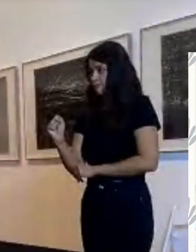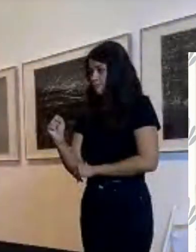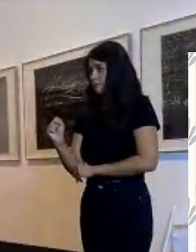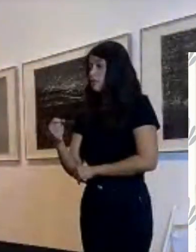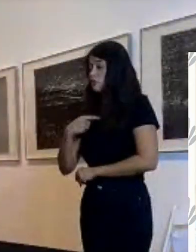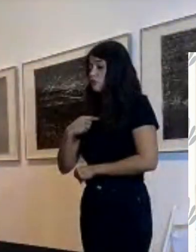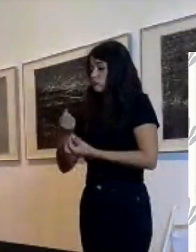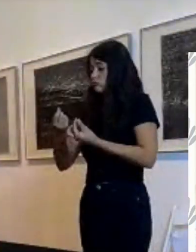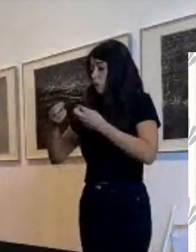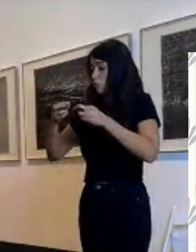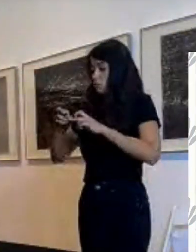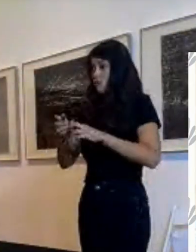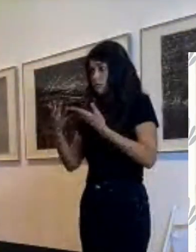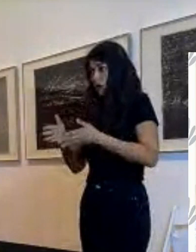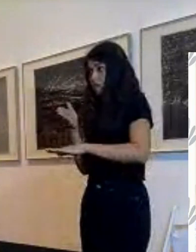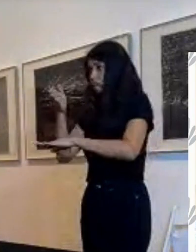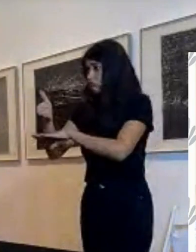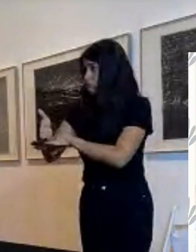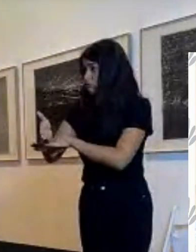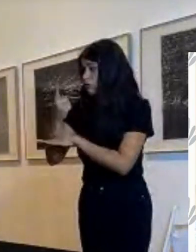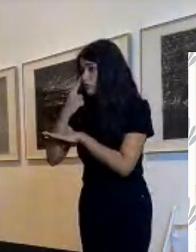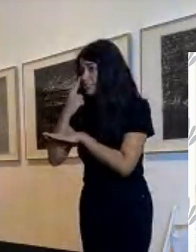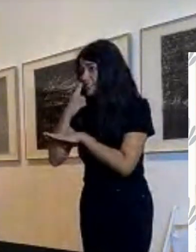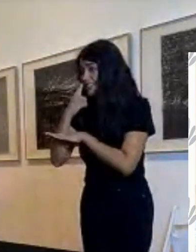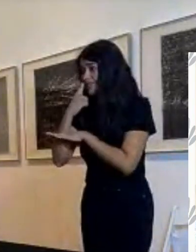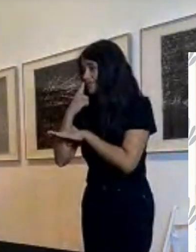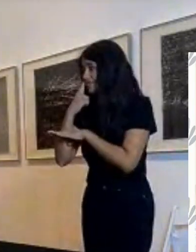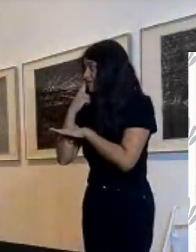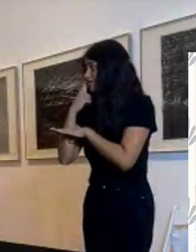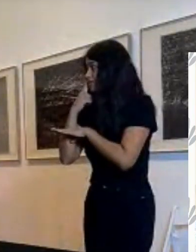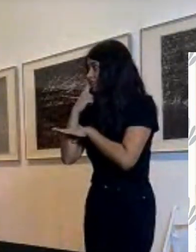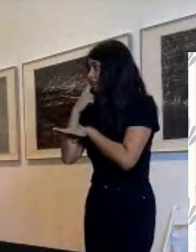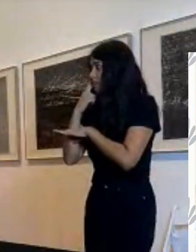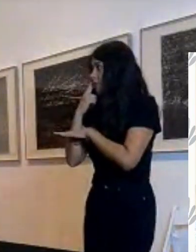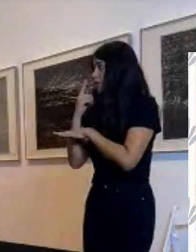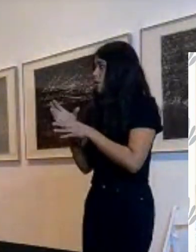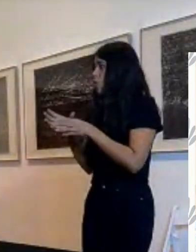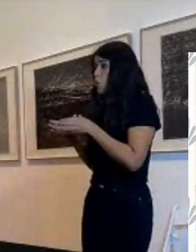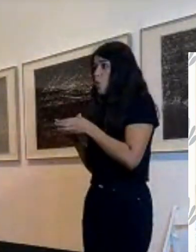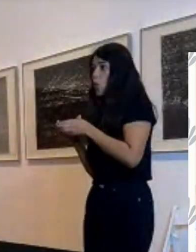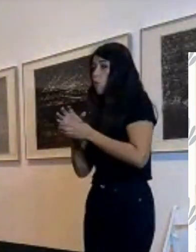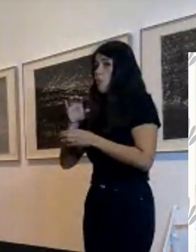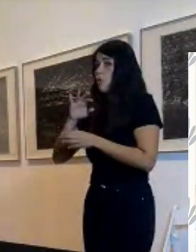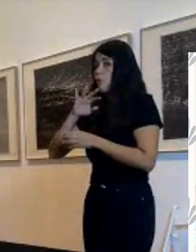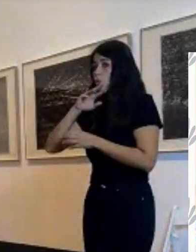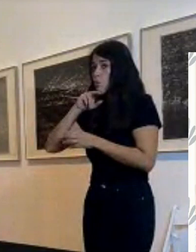al que tuve la oportunidad de ir a través de una excursión de adultos mayores que nos llevaron